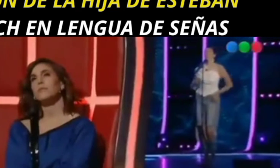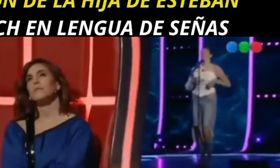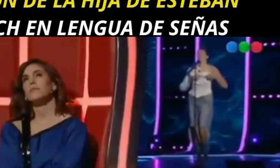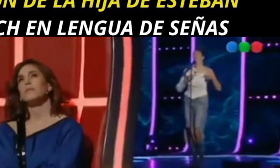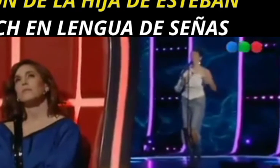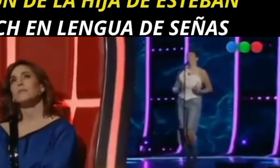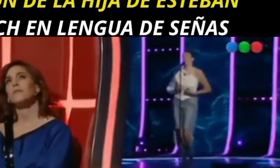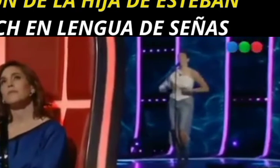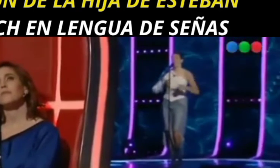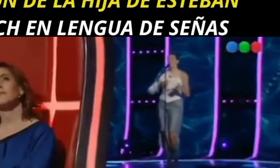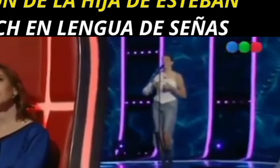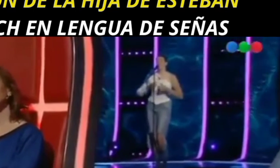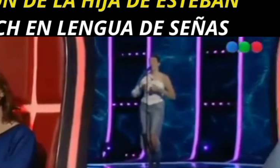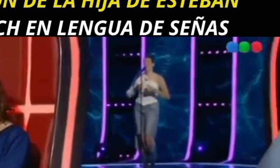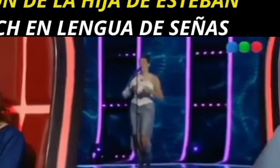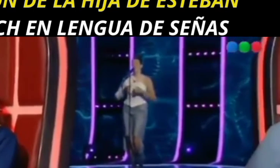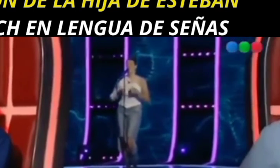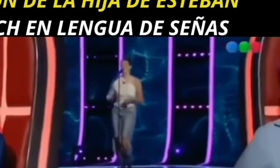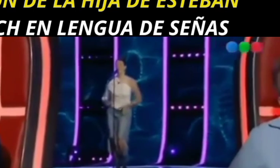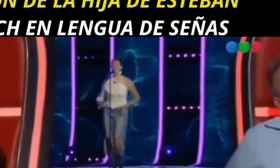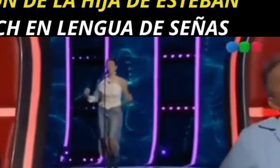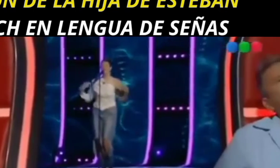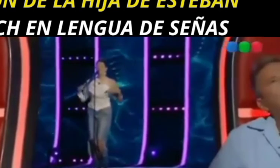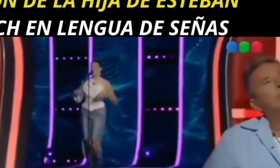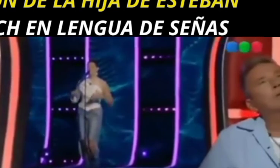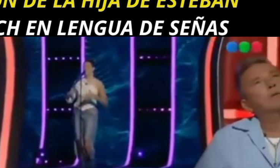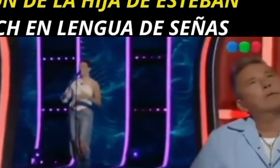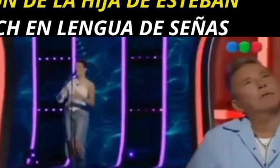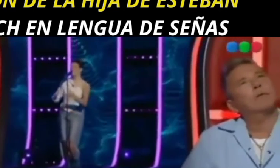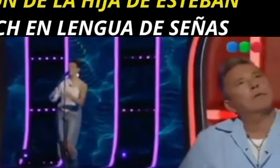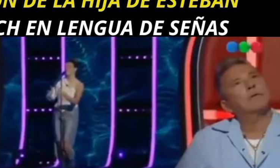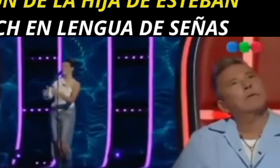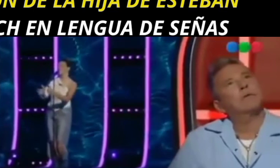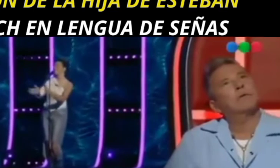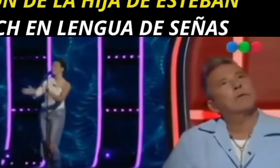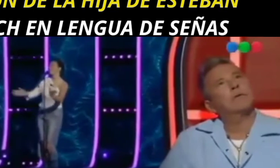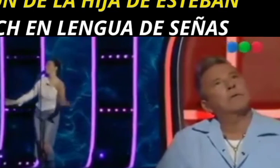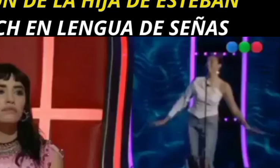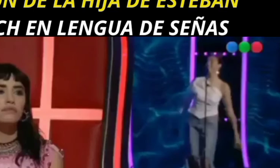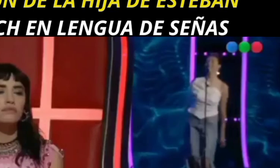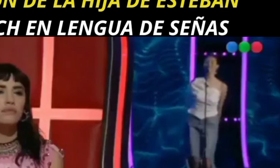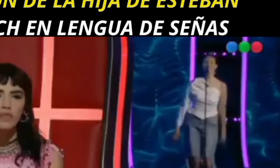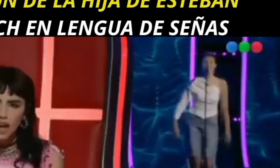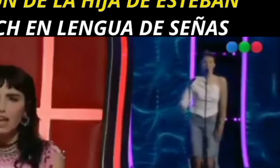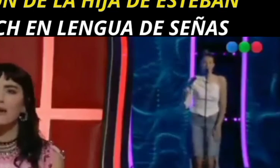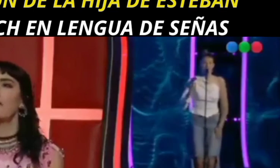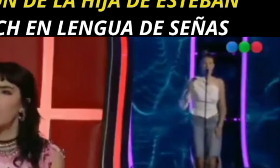cuando el corazón galope fuerte, déjalo salir. Dale, vamos.